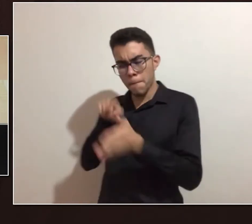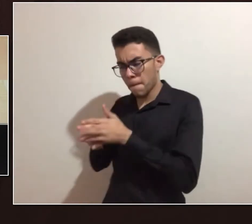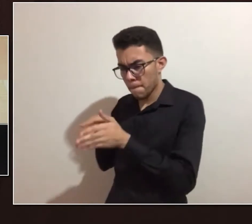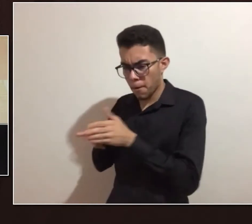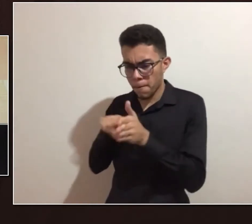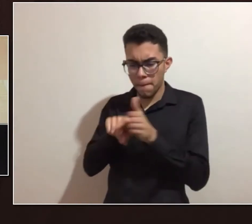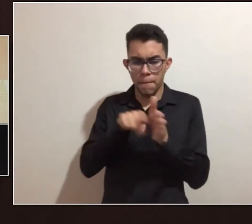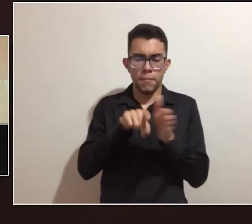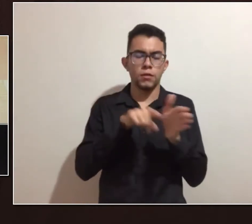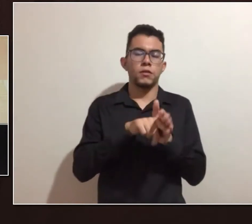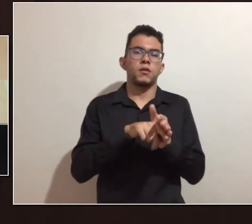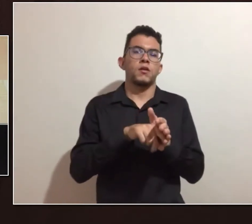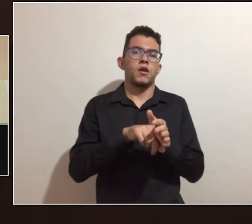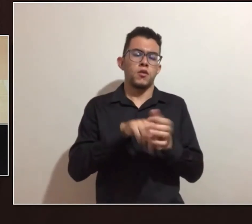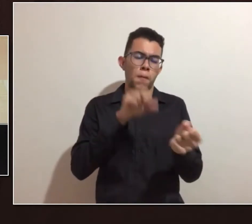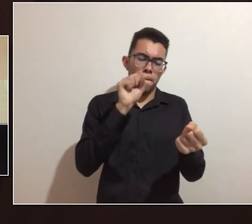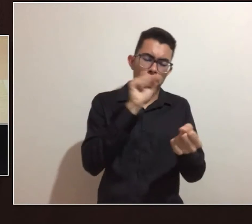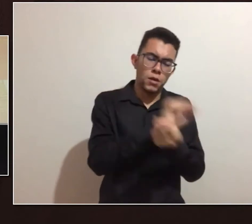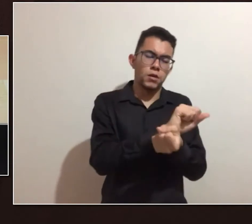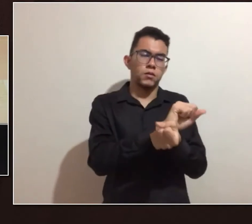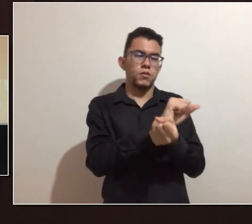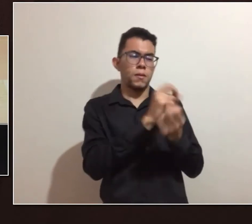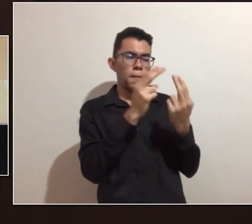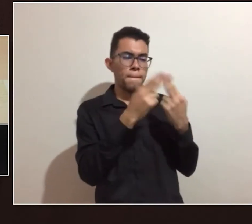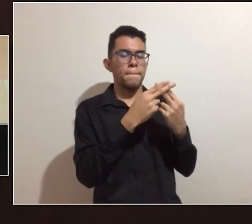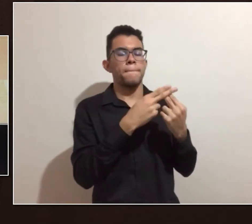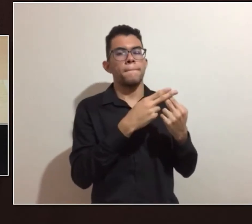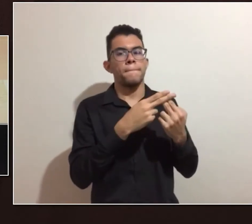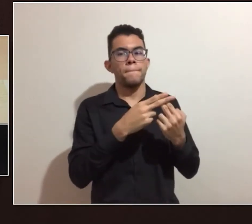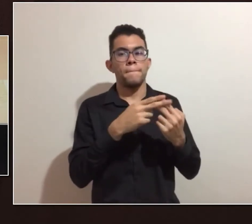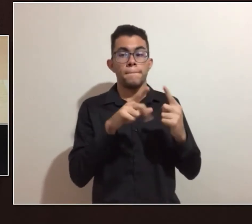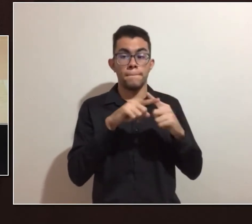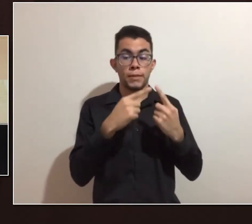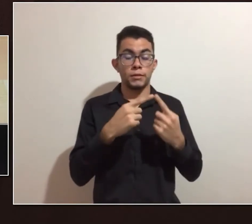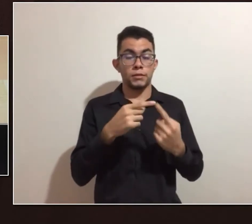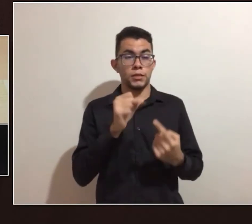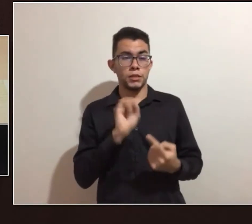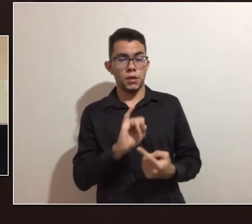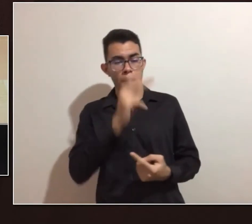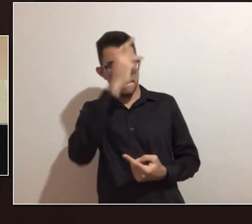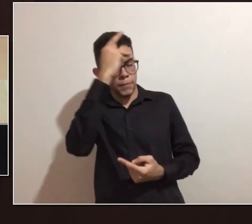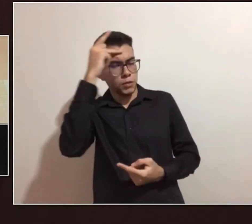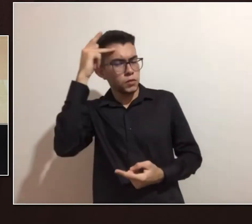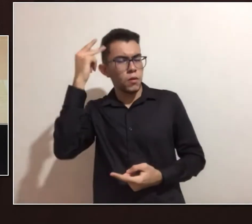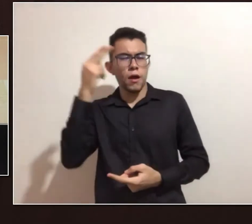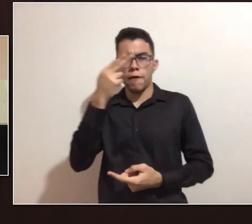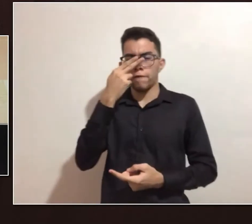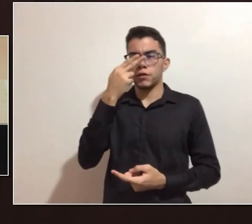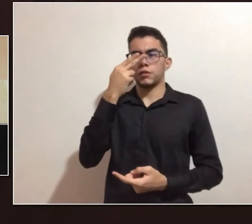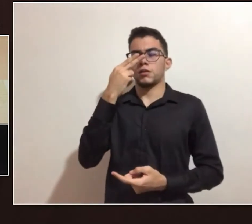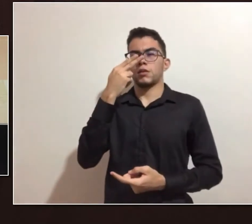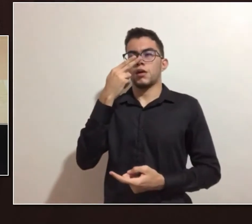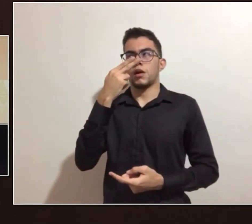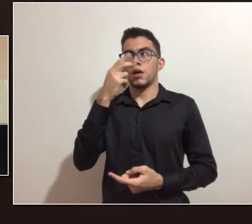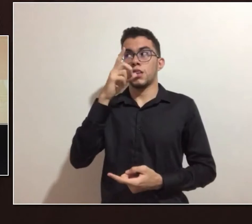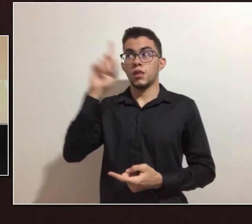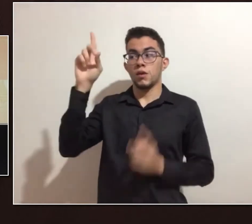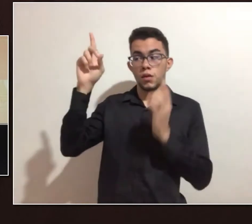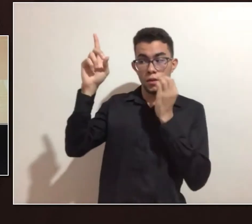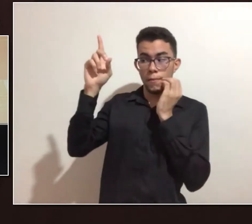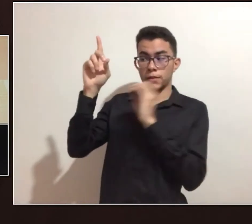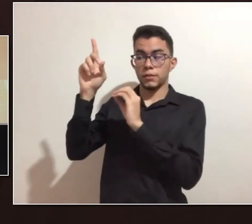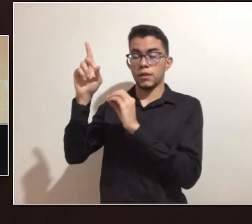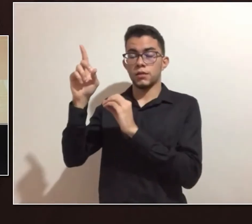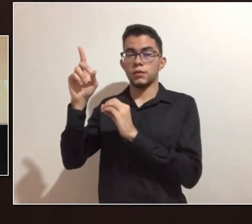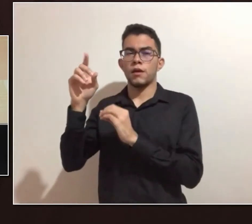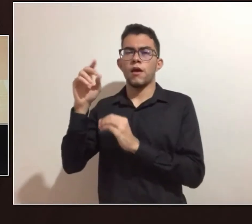negassem o nome de Cristo, eram libertados. Se não, eram declarados culpados e executados.